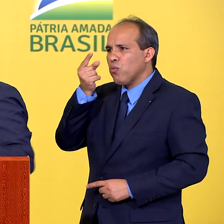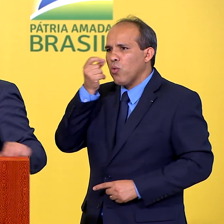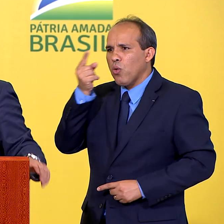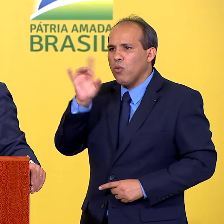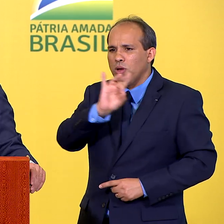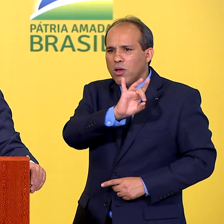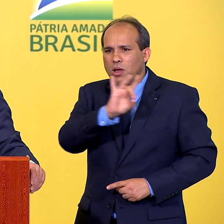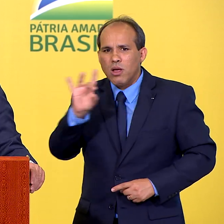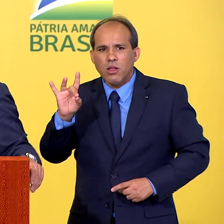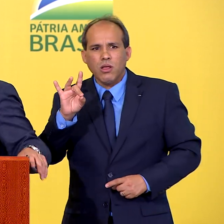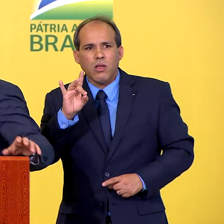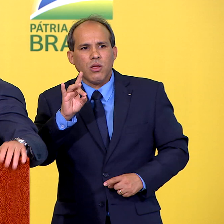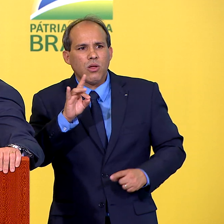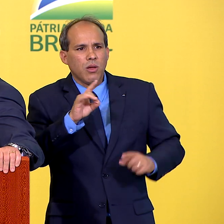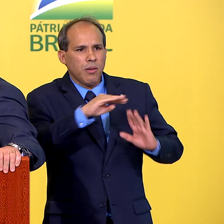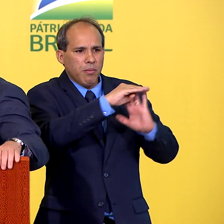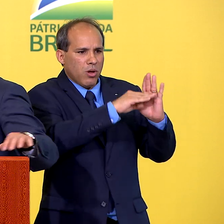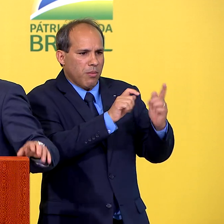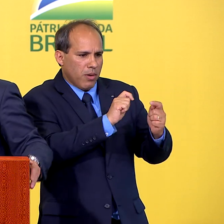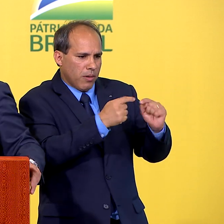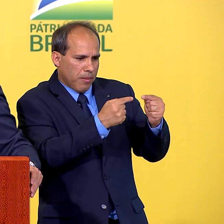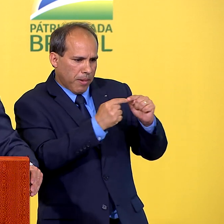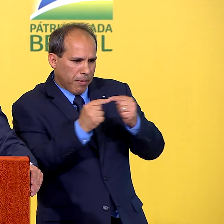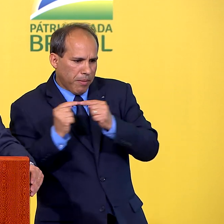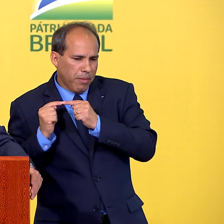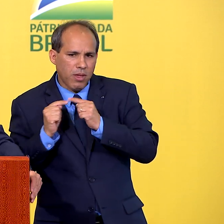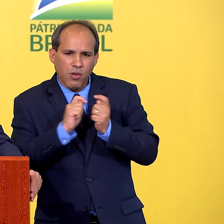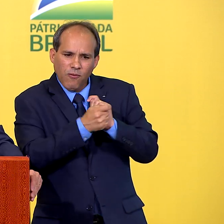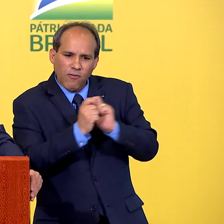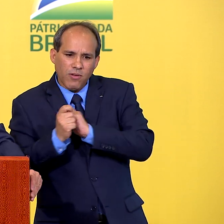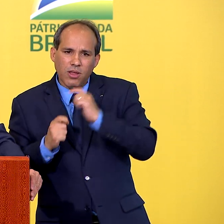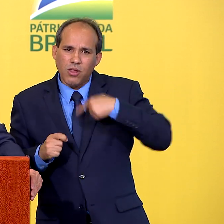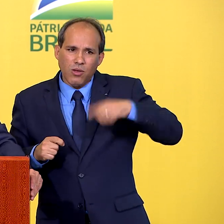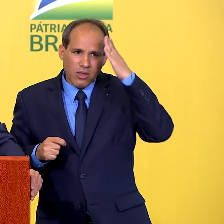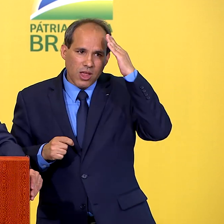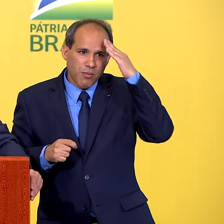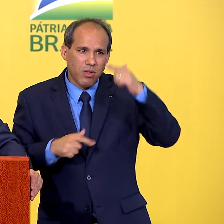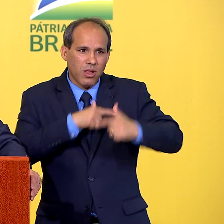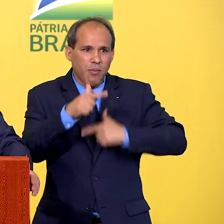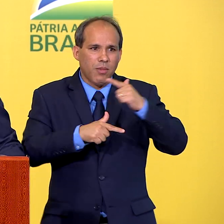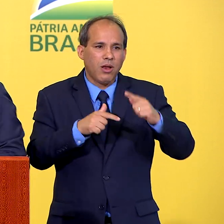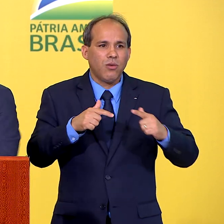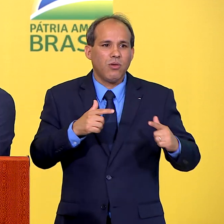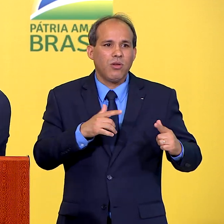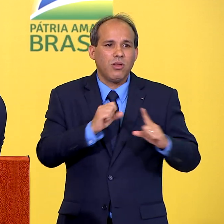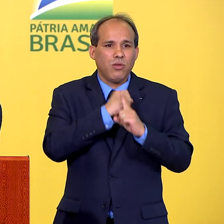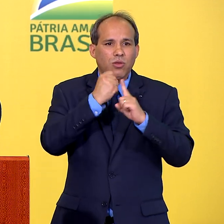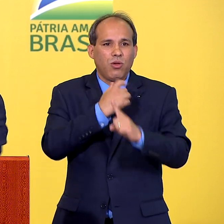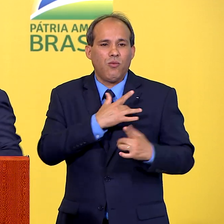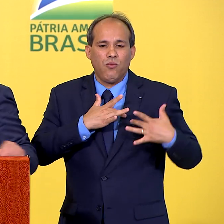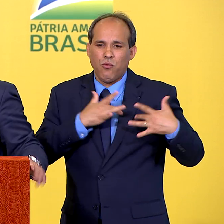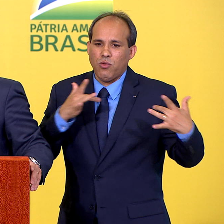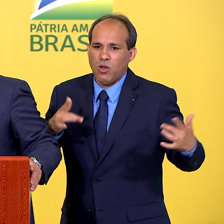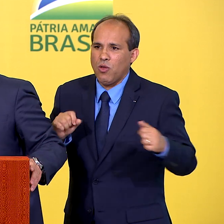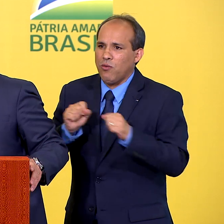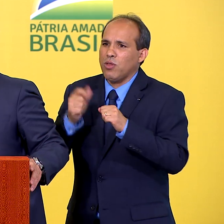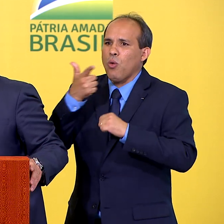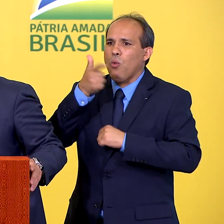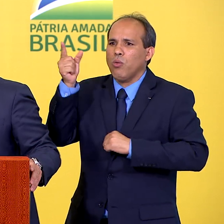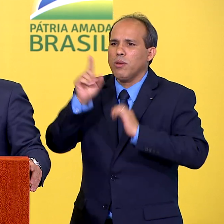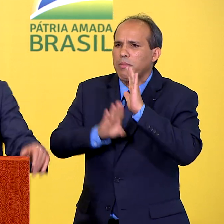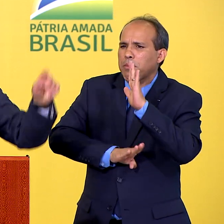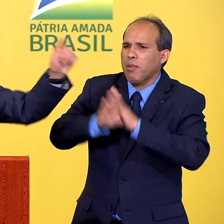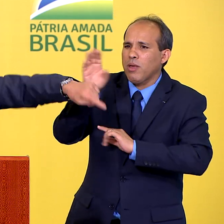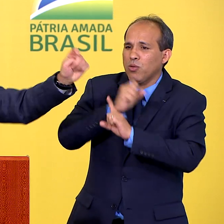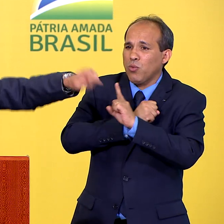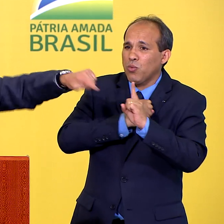si. Nós tratamos há poucos dias aqui do Serviço Civil Voluntário para fazer outra rampa de ascensão